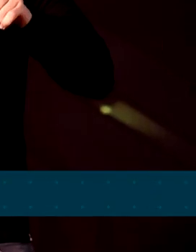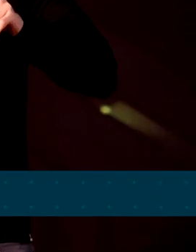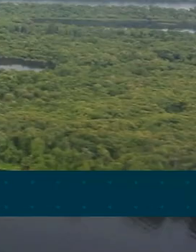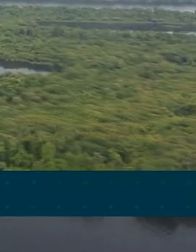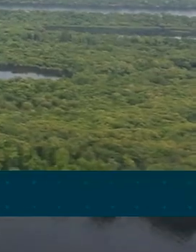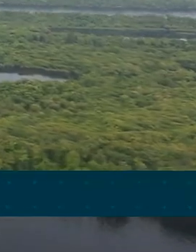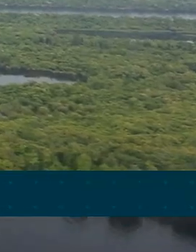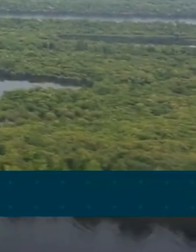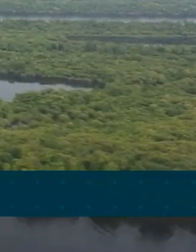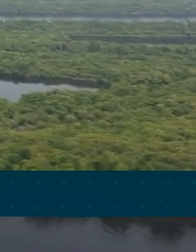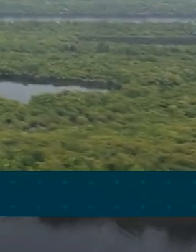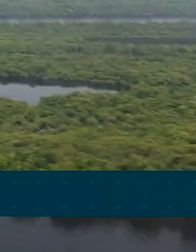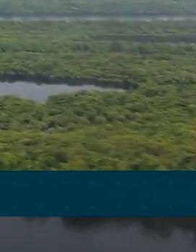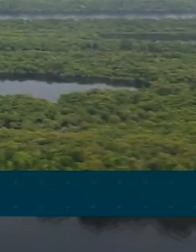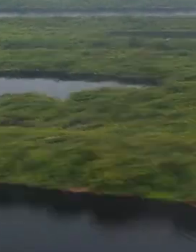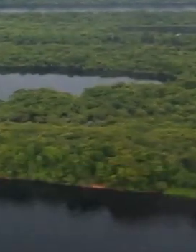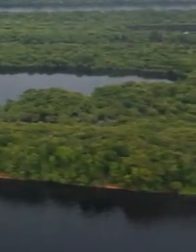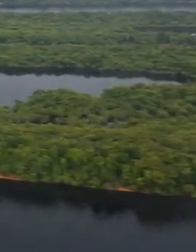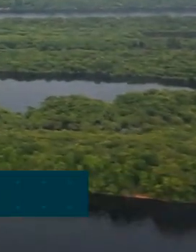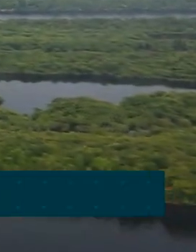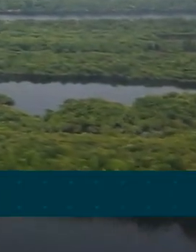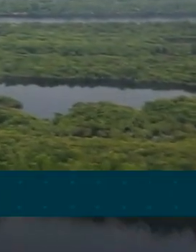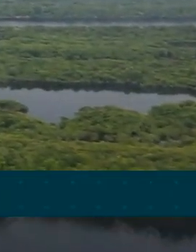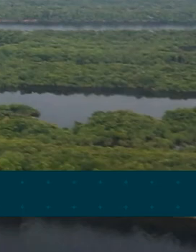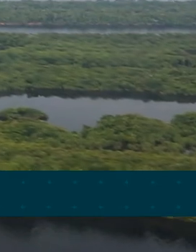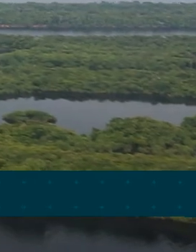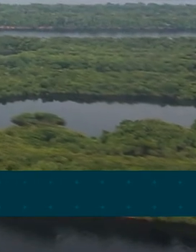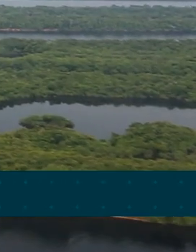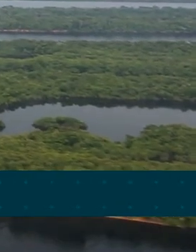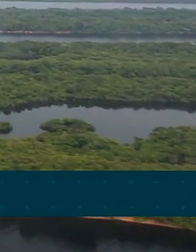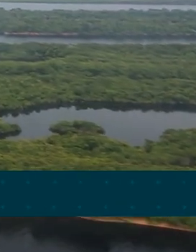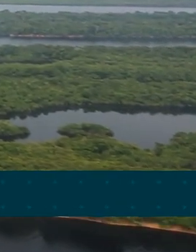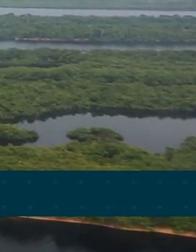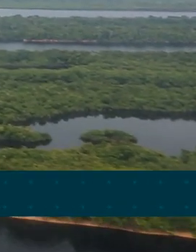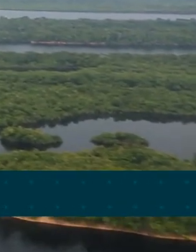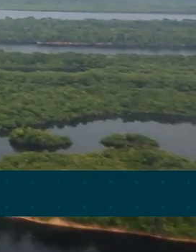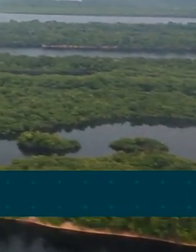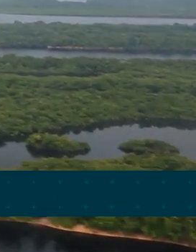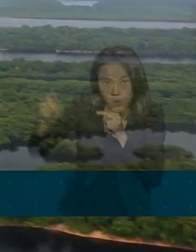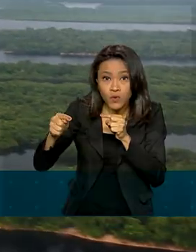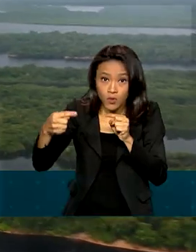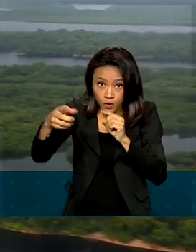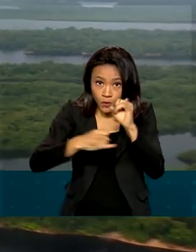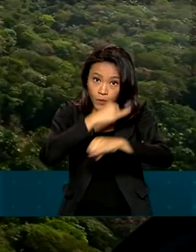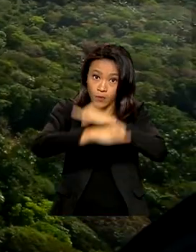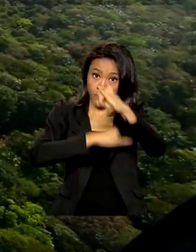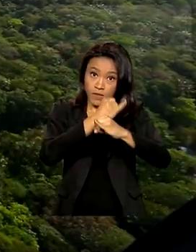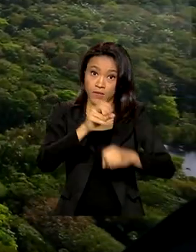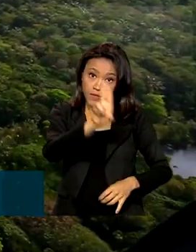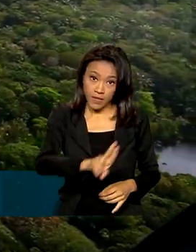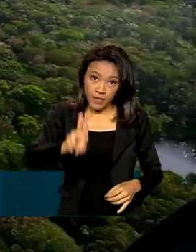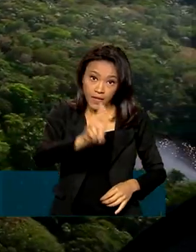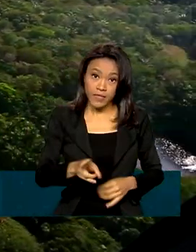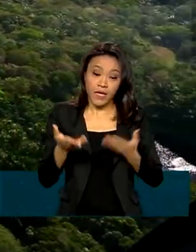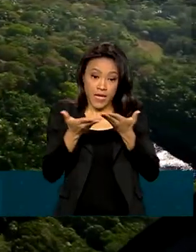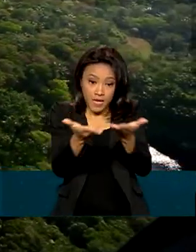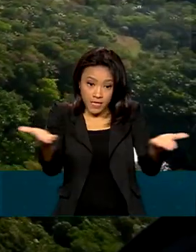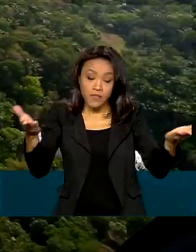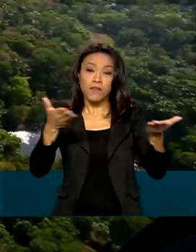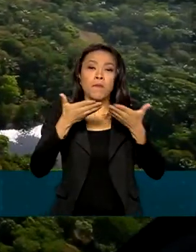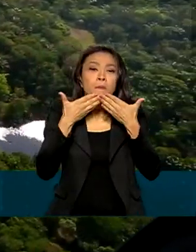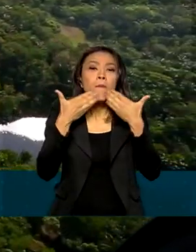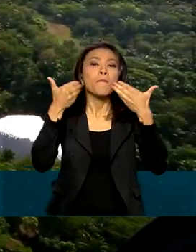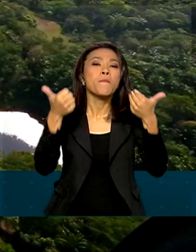qualidade. Mas, além de conectar locais até o momento tão isolados, a nova geração da internet vai permitir uma